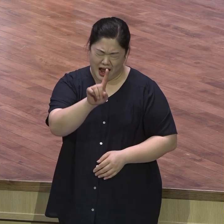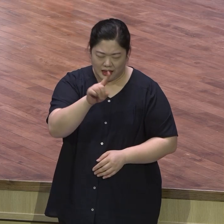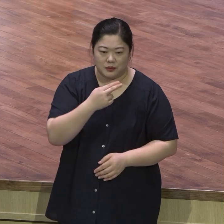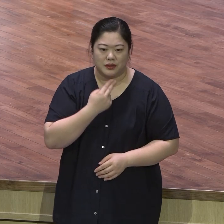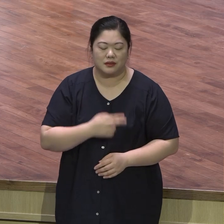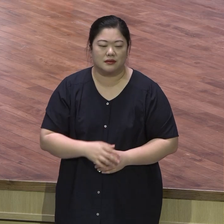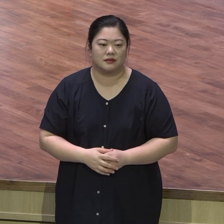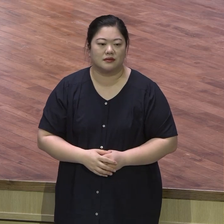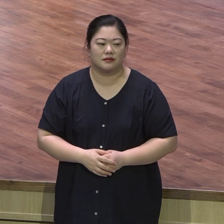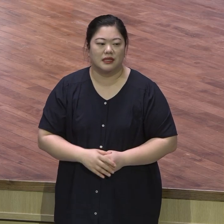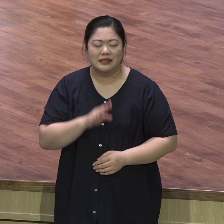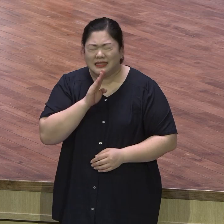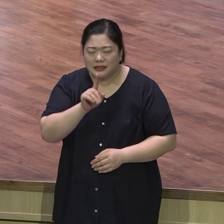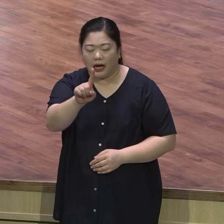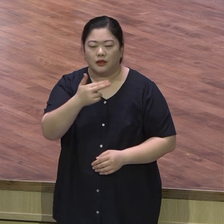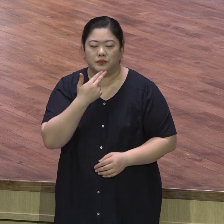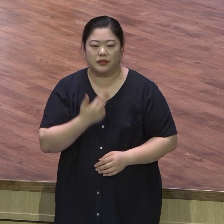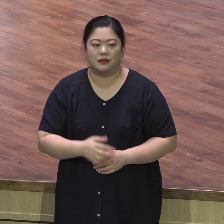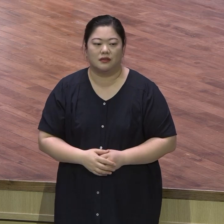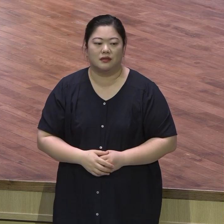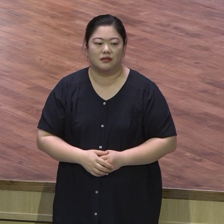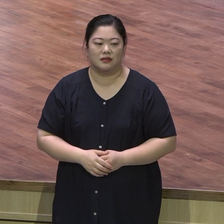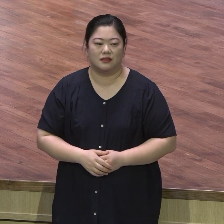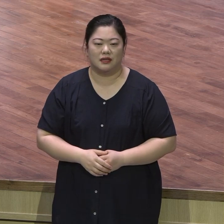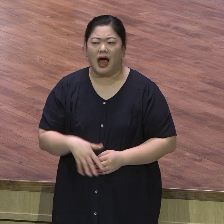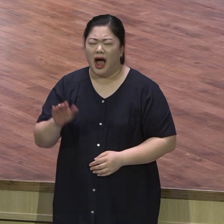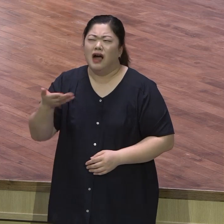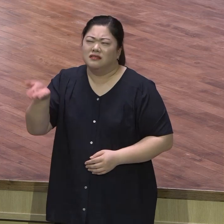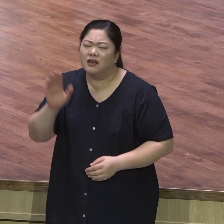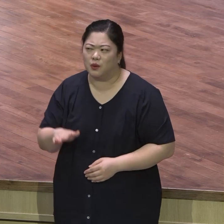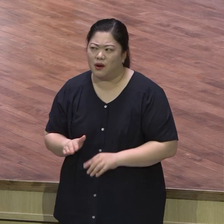누구 세상 말로 누구 뭐 말로 야 좀 가진 분이 없습니다.